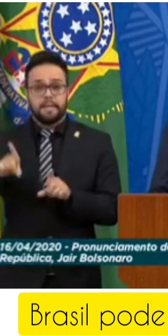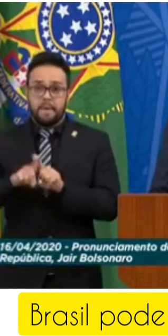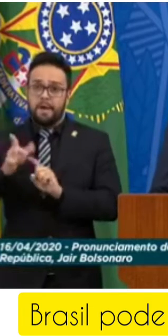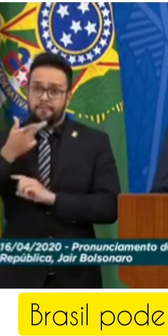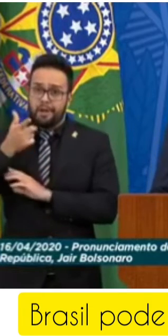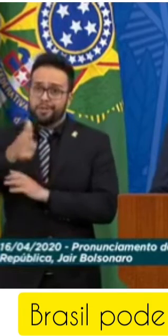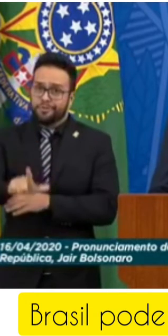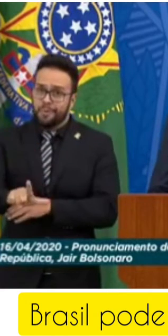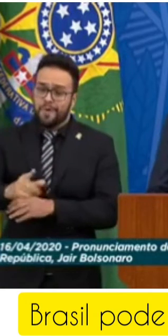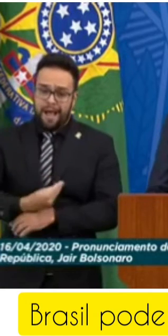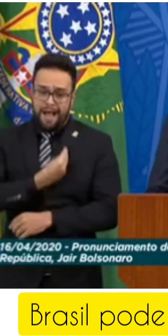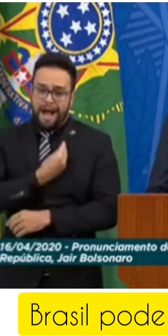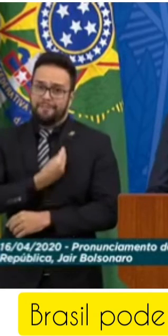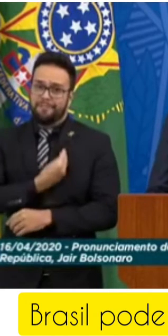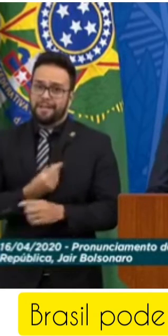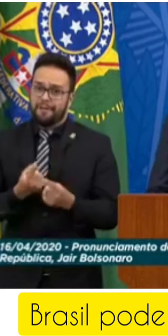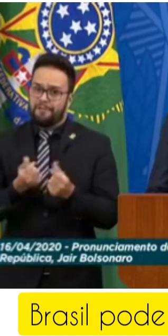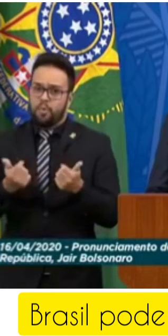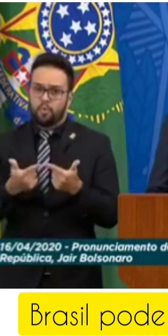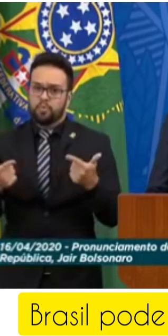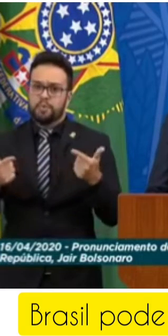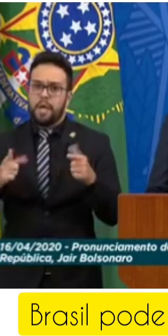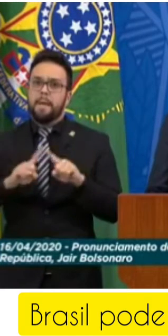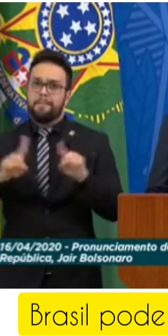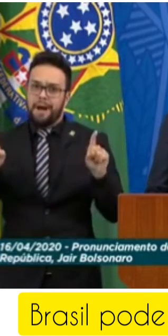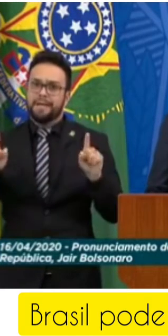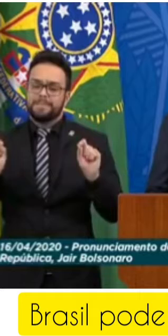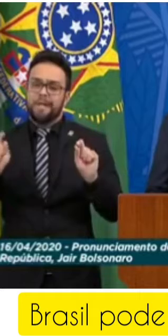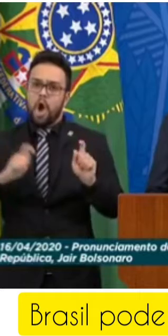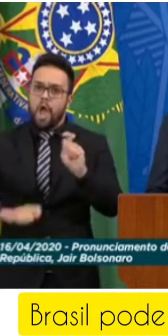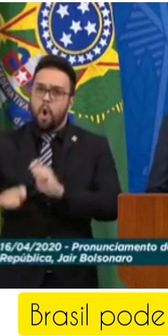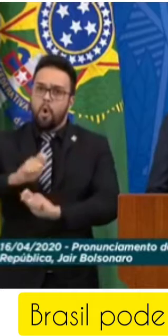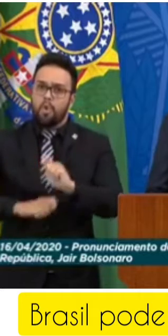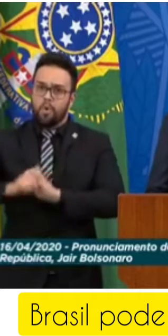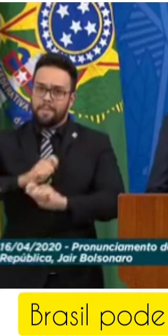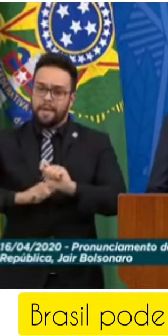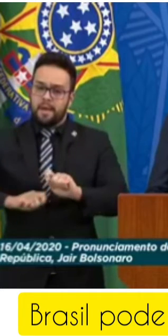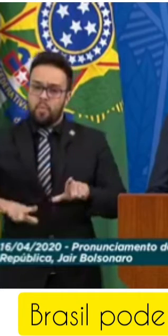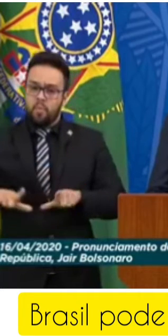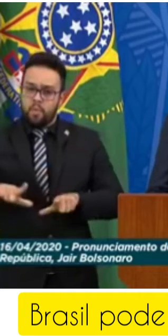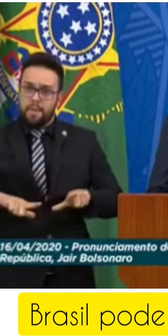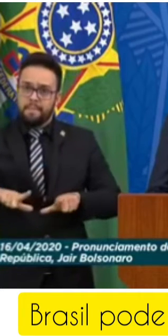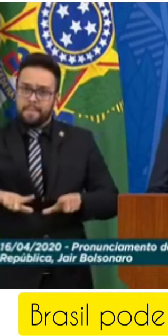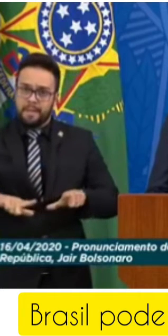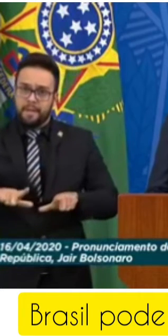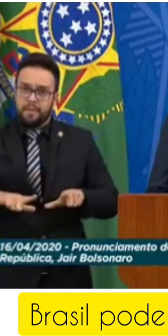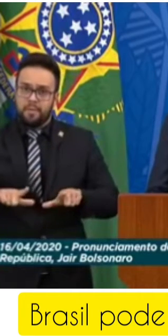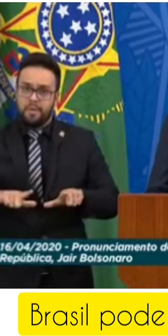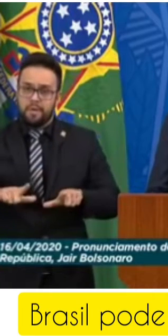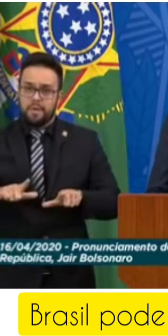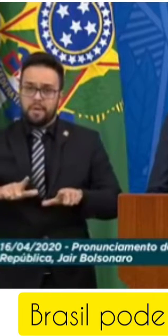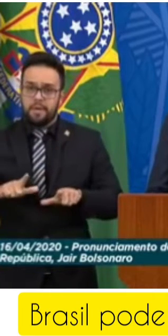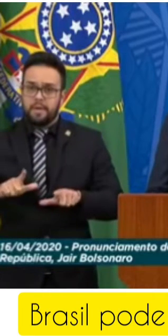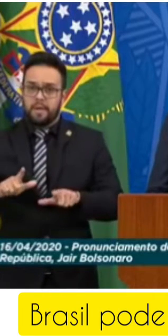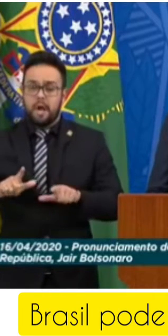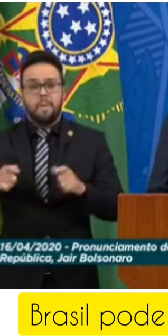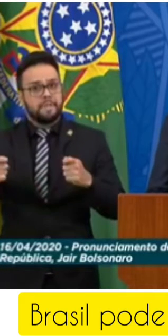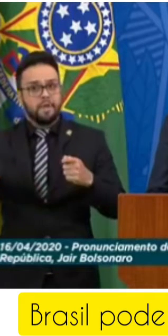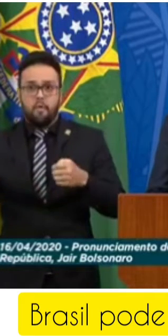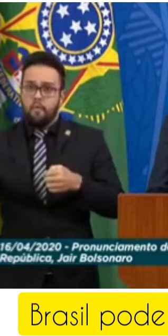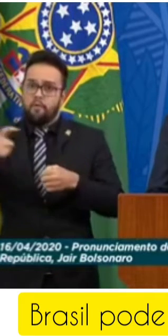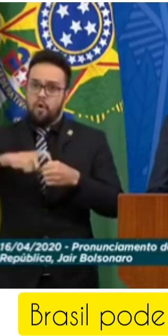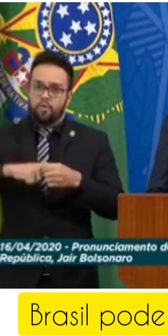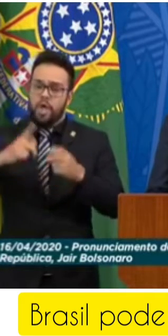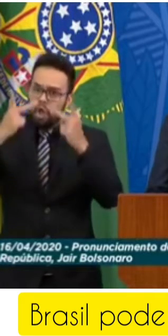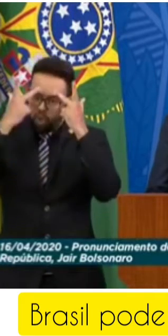não tem preço, mas a economia, o emprego, tem que voltar